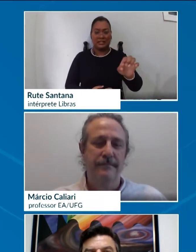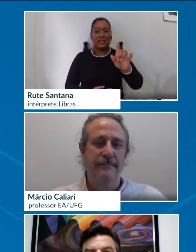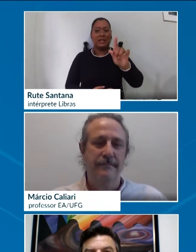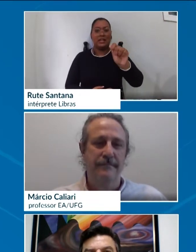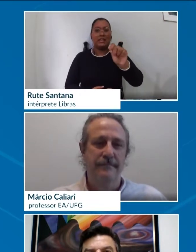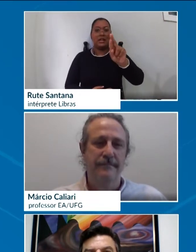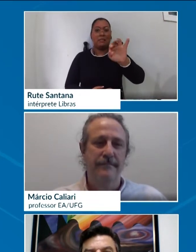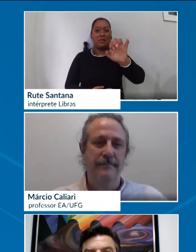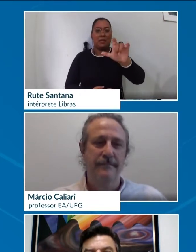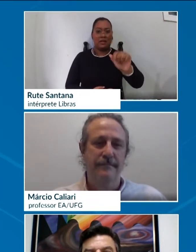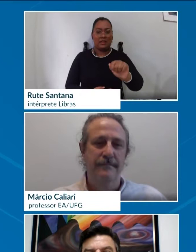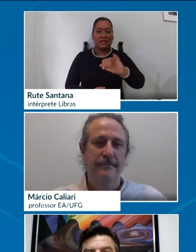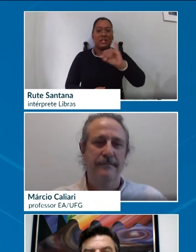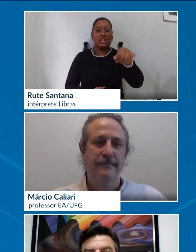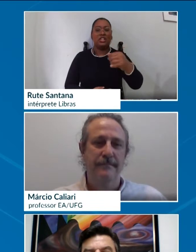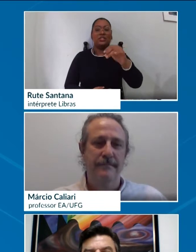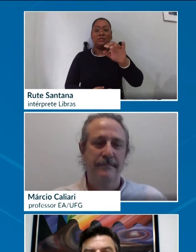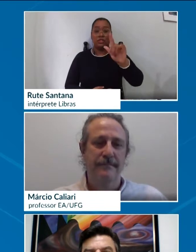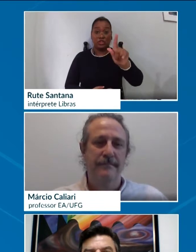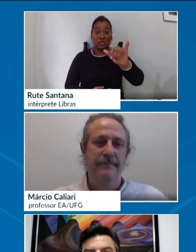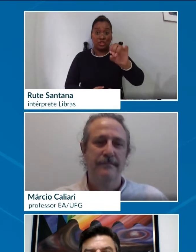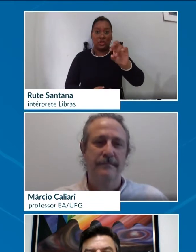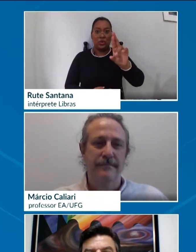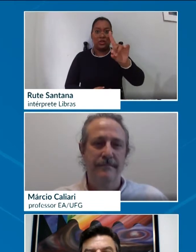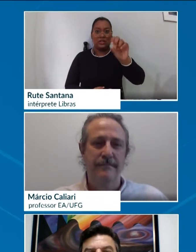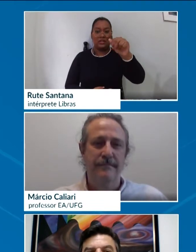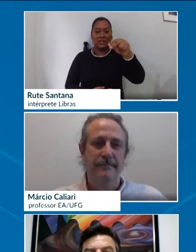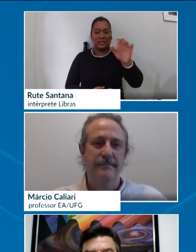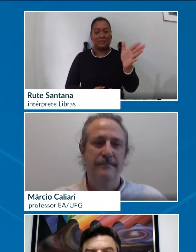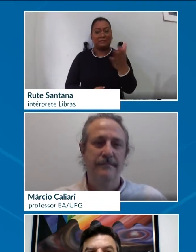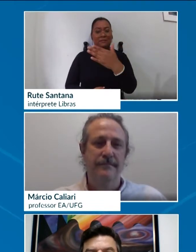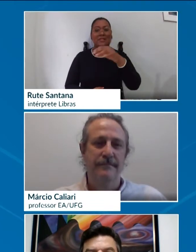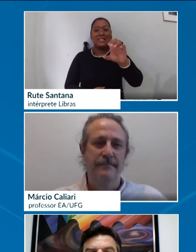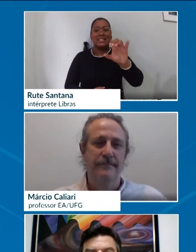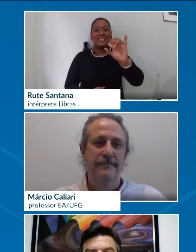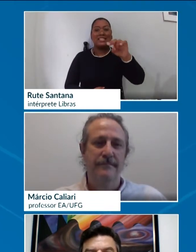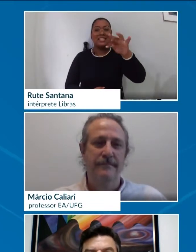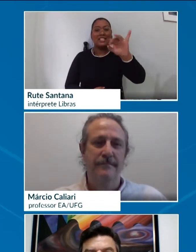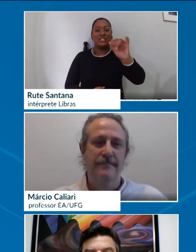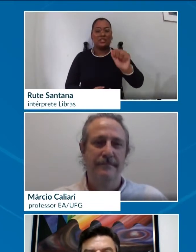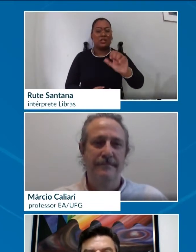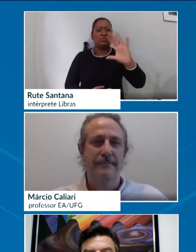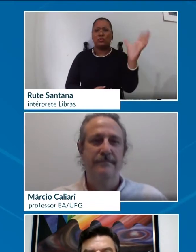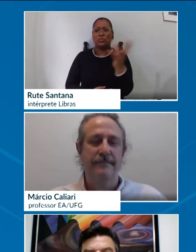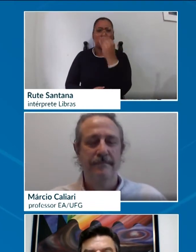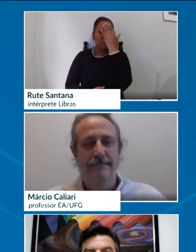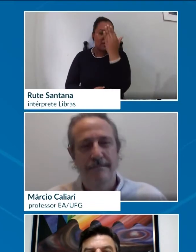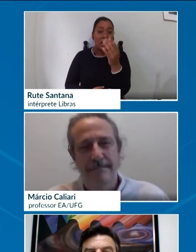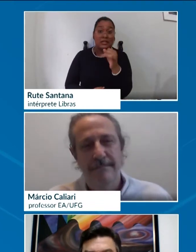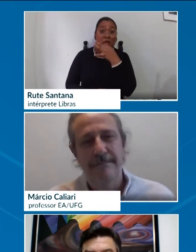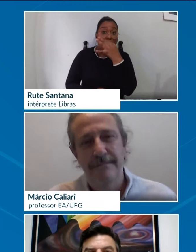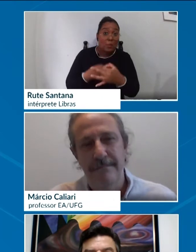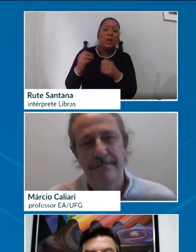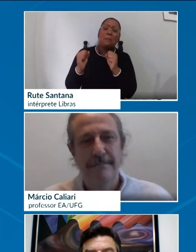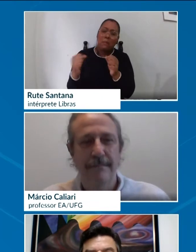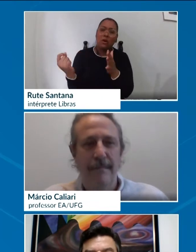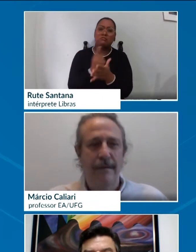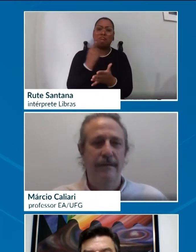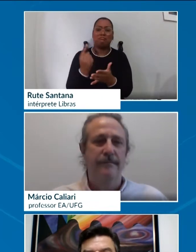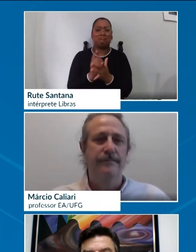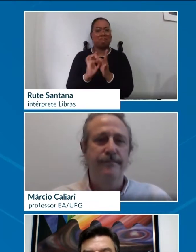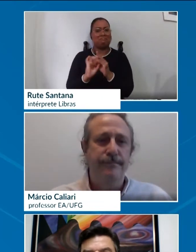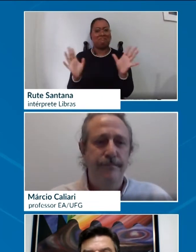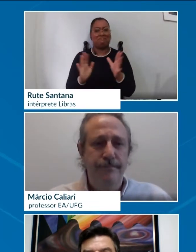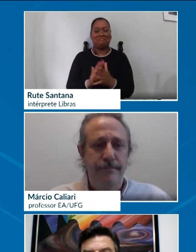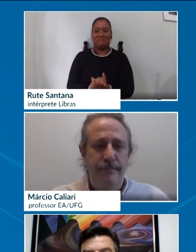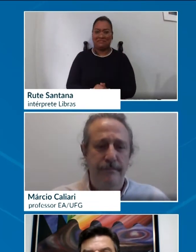Ingino Giordani e Cíntia Guimarães estão acompanhando a gente. Ó, se tiverem comentários, perguntas, só mandar aqui. Professor